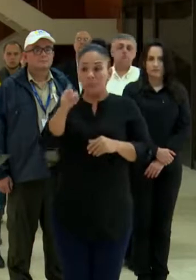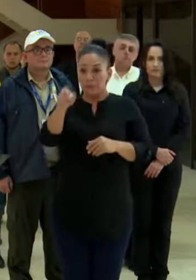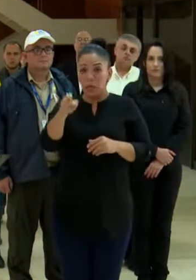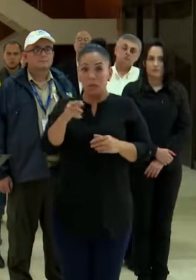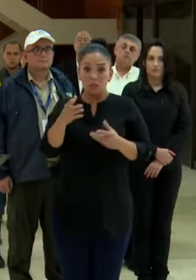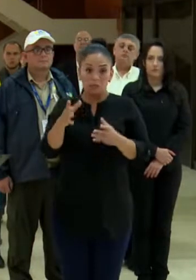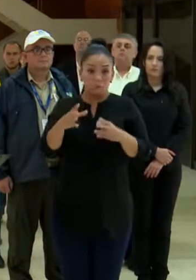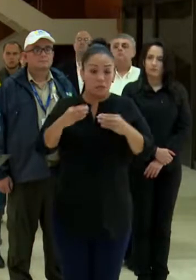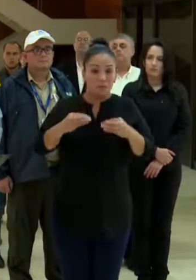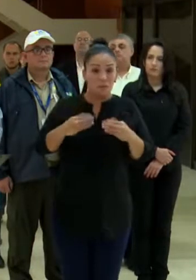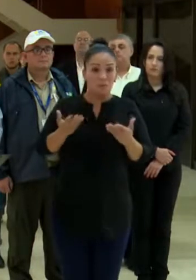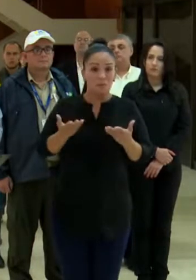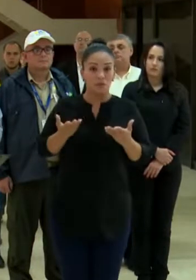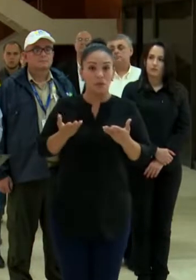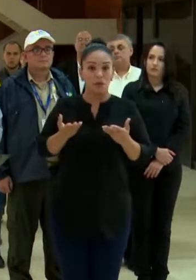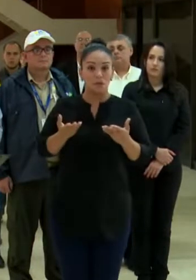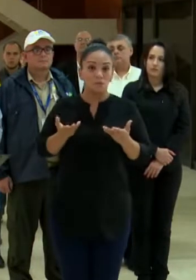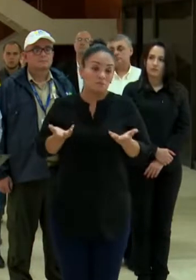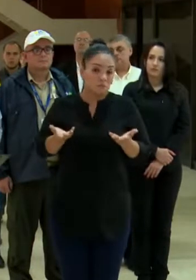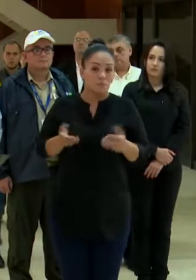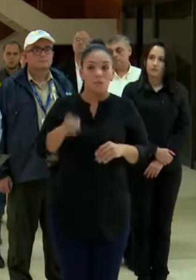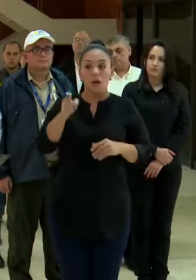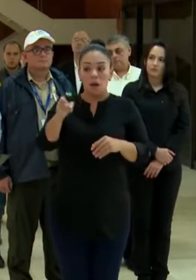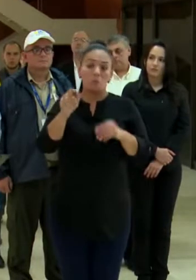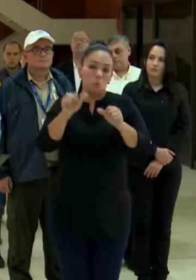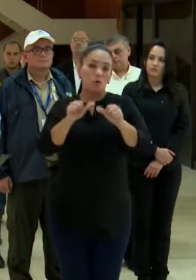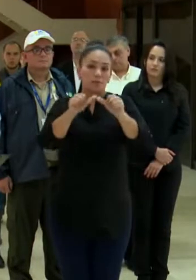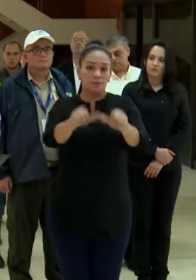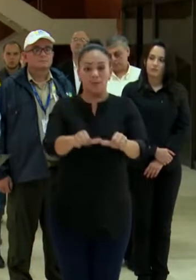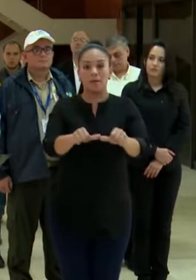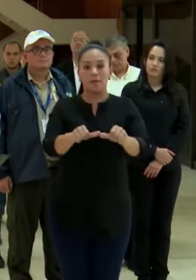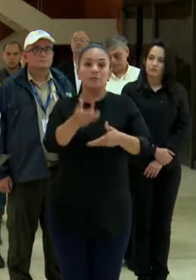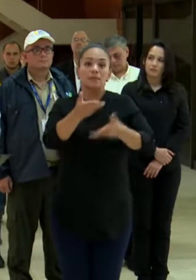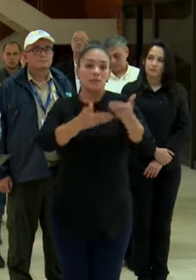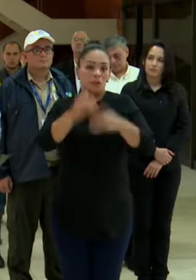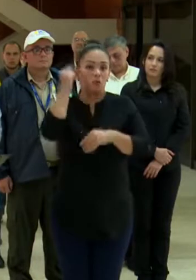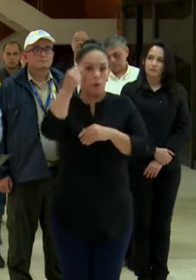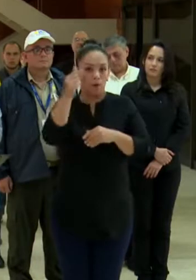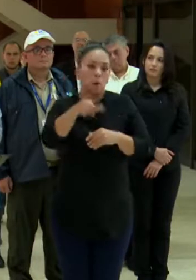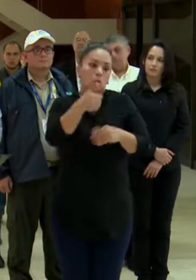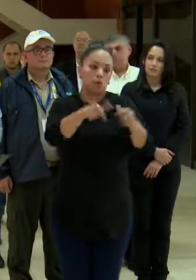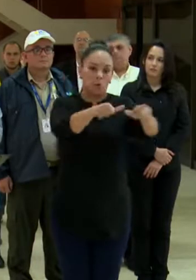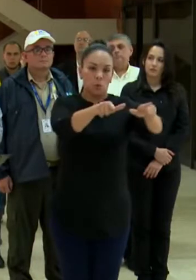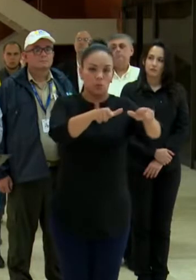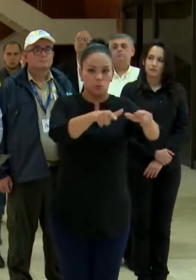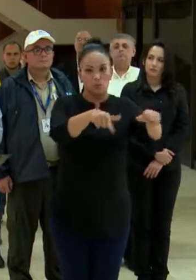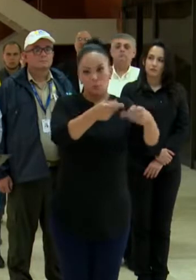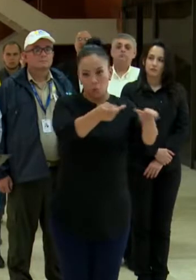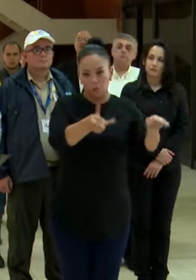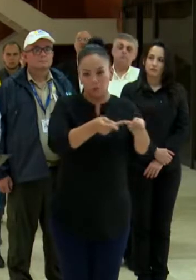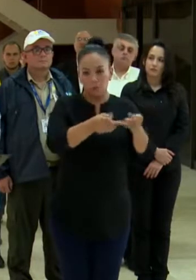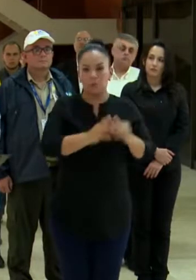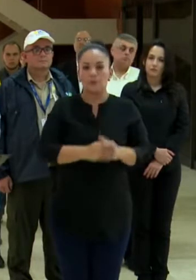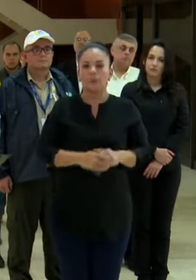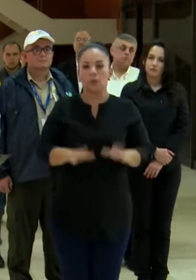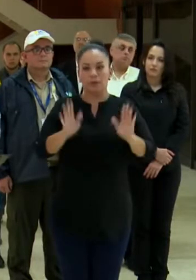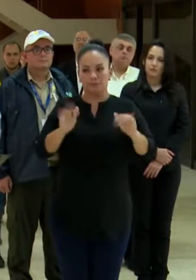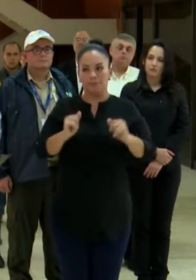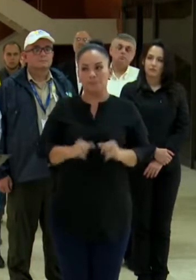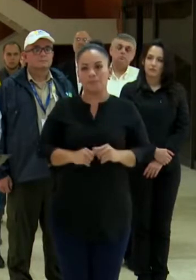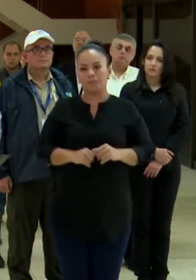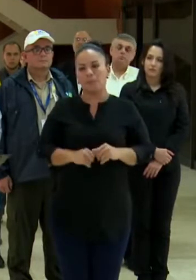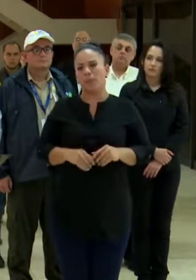aceptarla, pues que él podría servir al gobierno desde una posición diferente. ¿Cuál es la